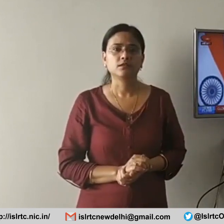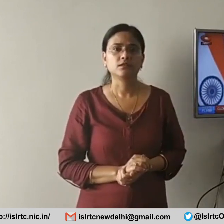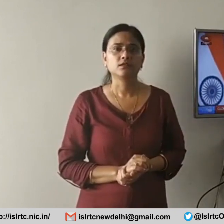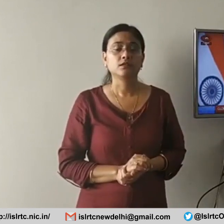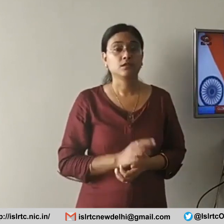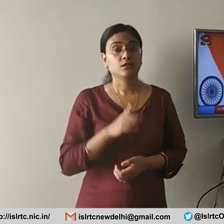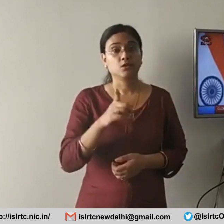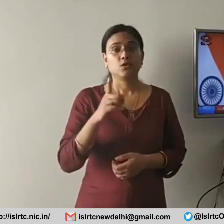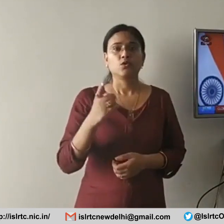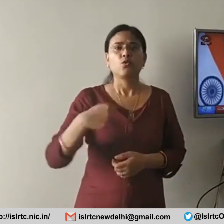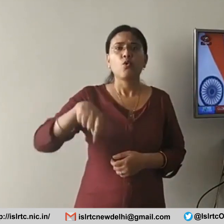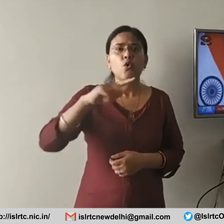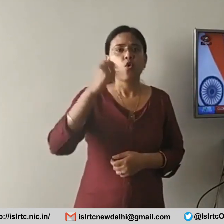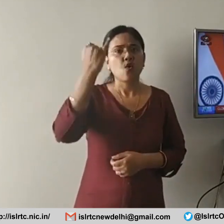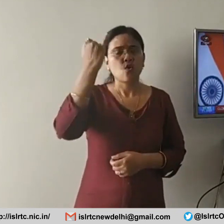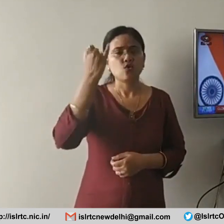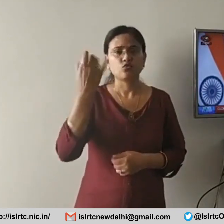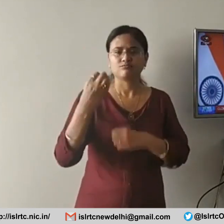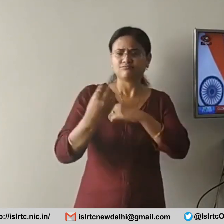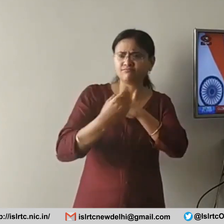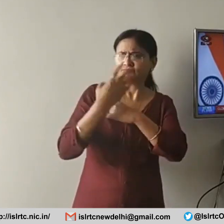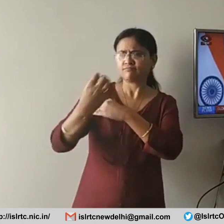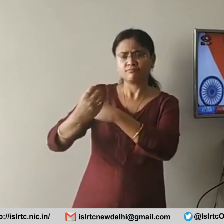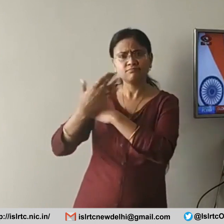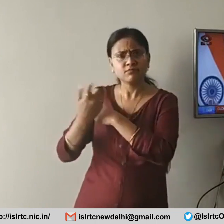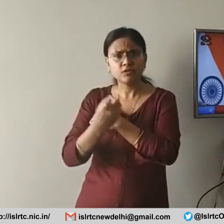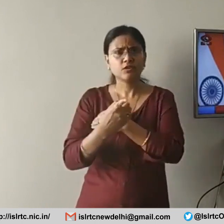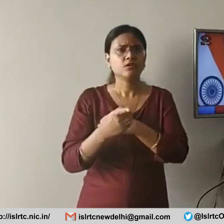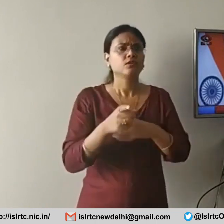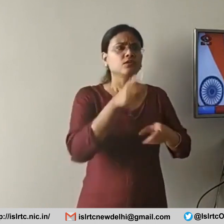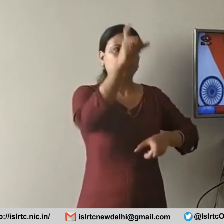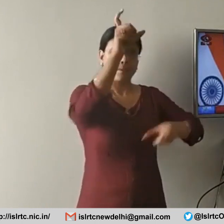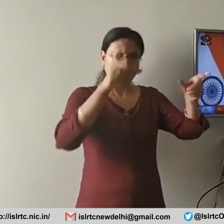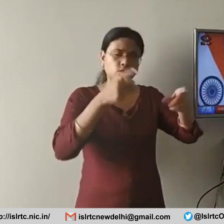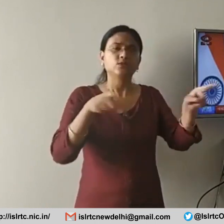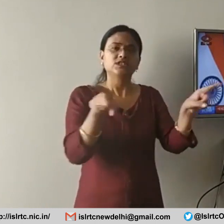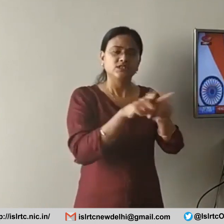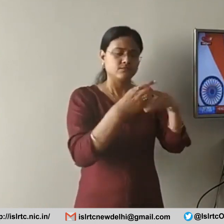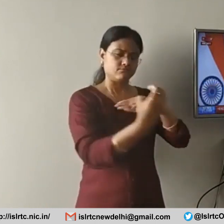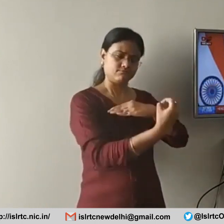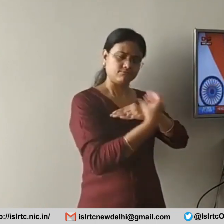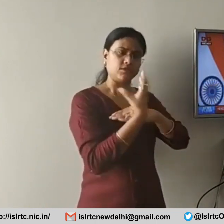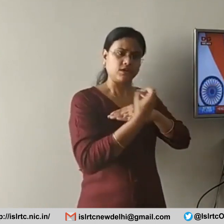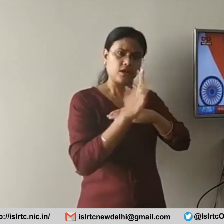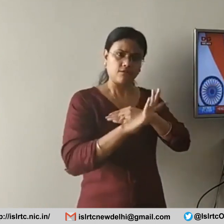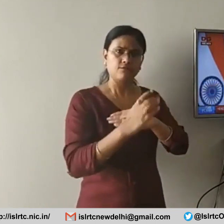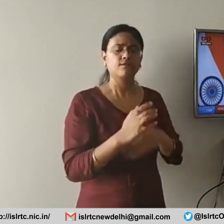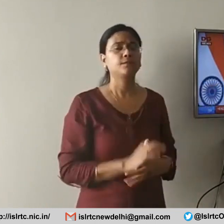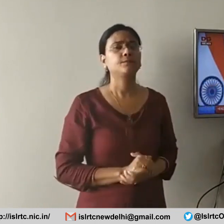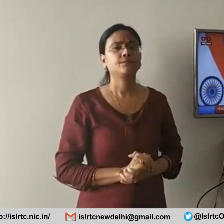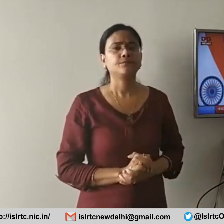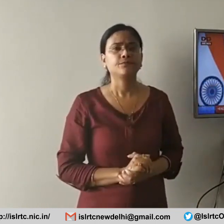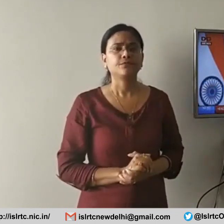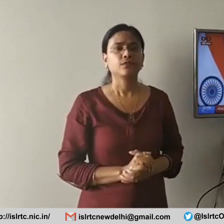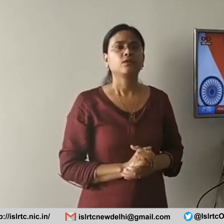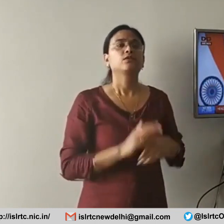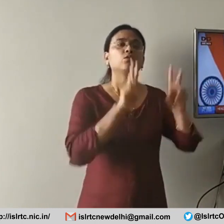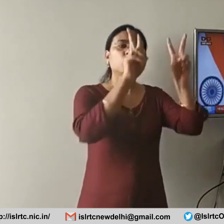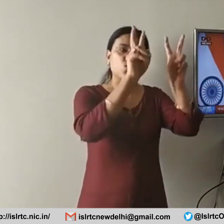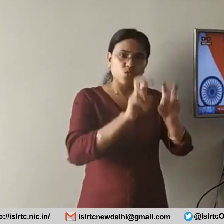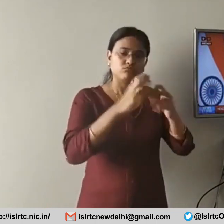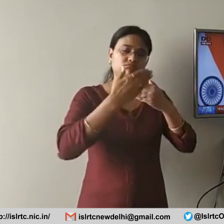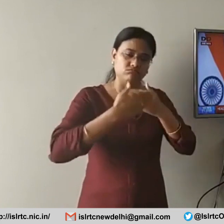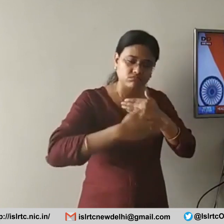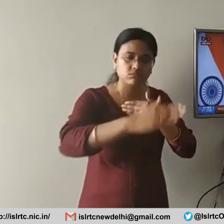हर किसी का यही सुझाव आता है, नागरिकों की तरफ से भी यही सुझाव आता है कि लॉकडाउन